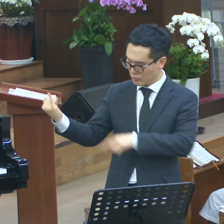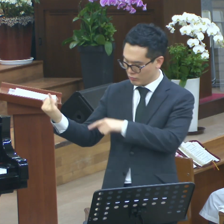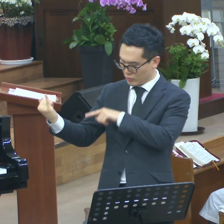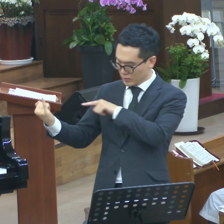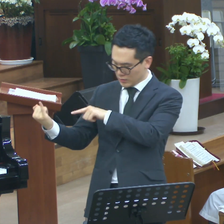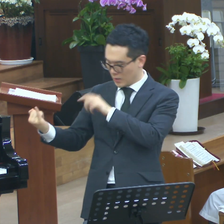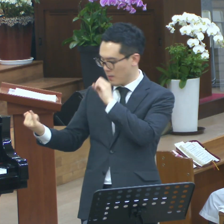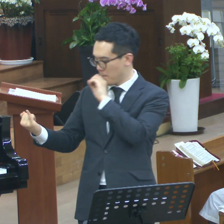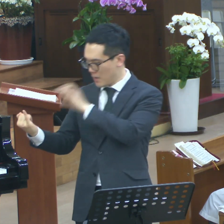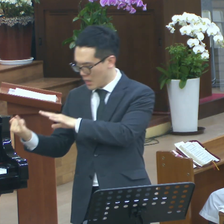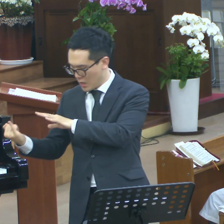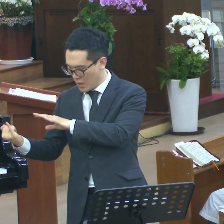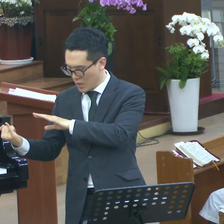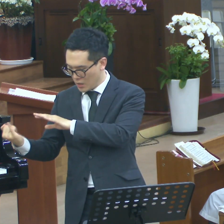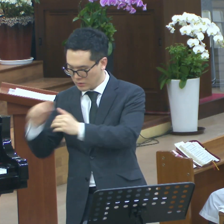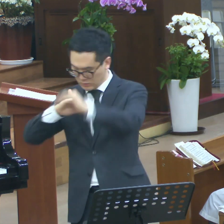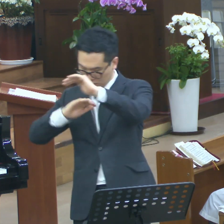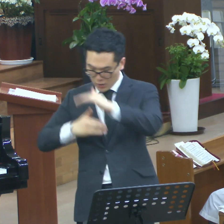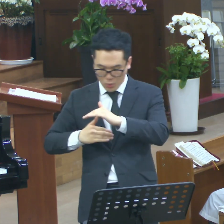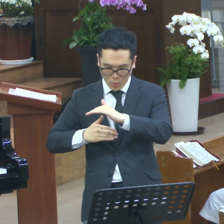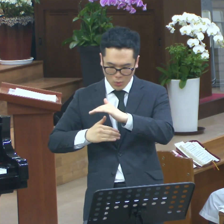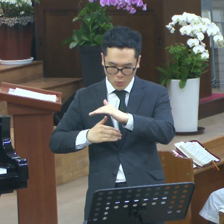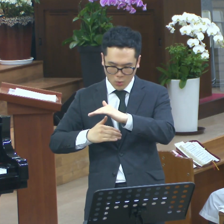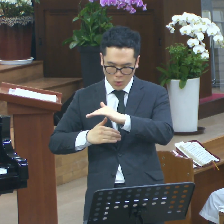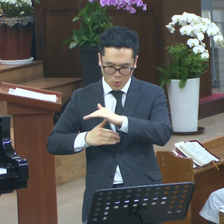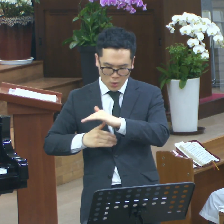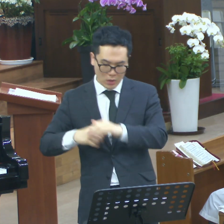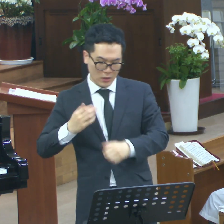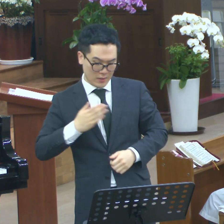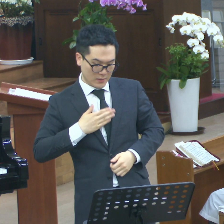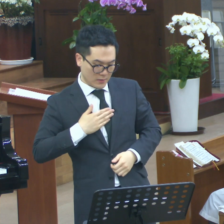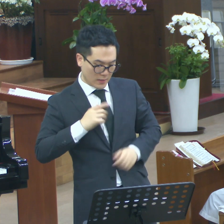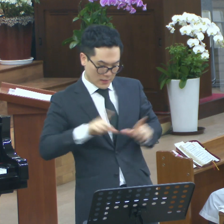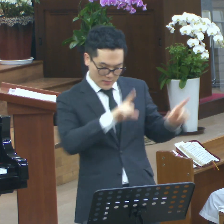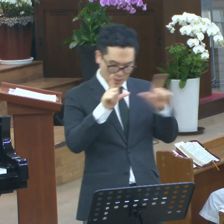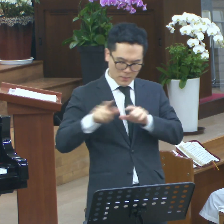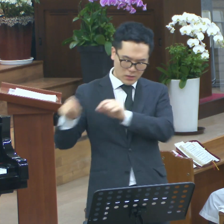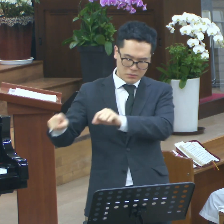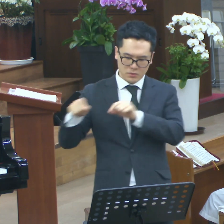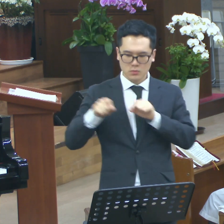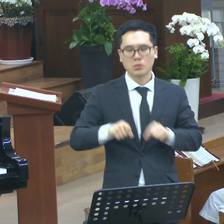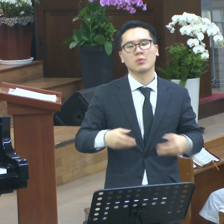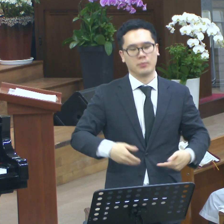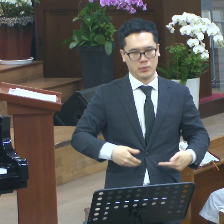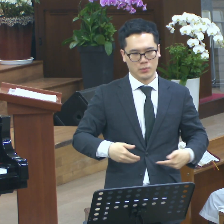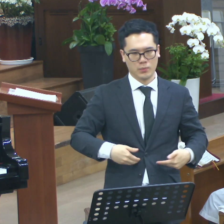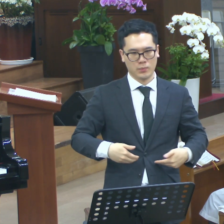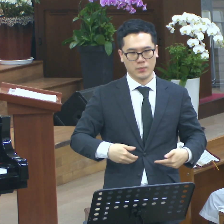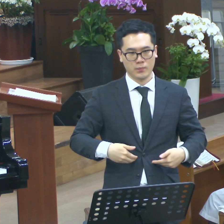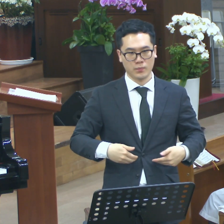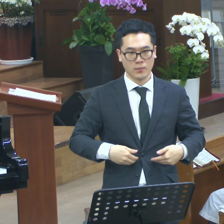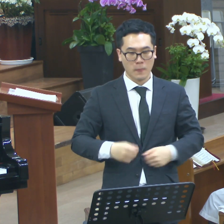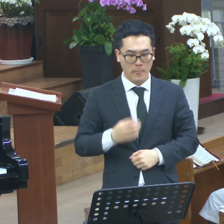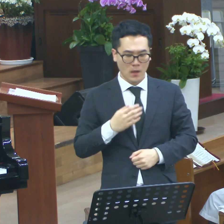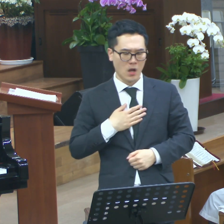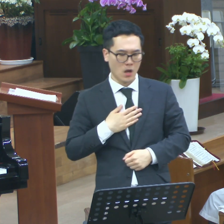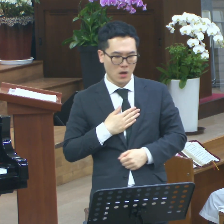거예요. 내게 나를 알아주시고 나를 붙잡아주시고 나를 도와주시는 말씀으로 보아스가 룻에게 한